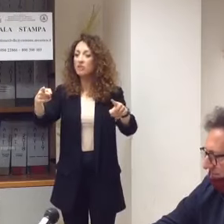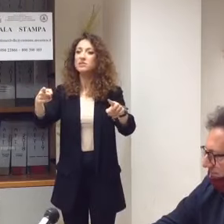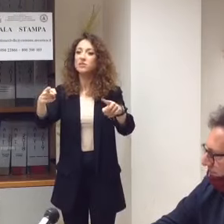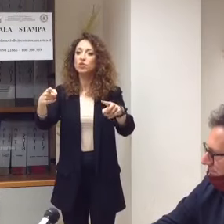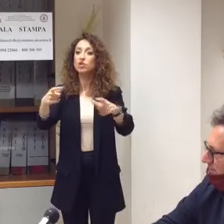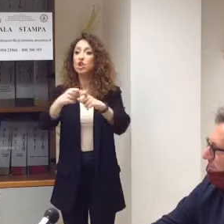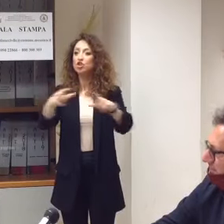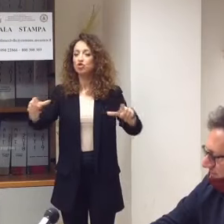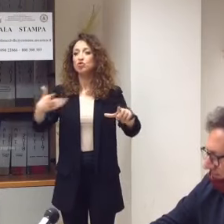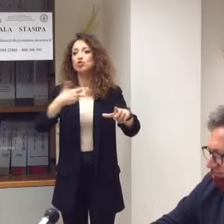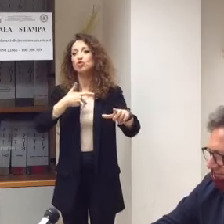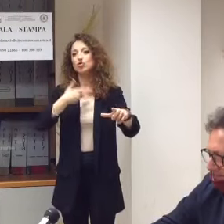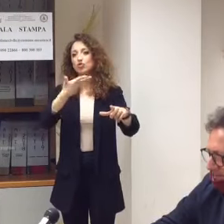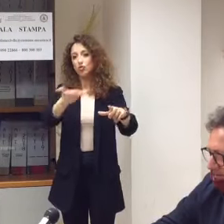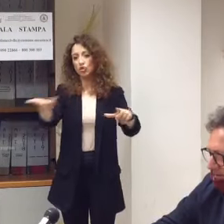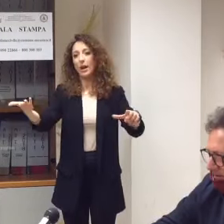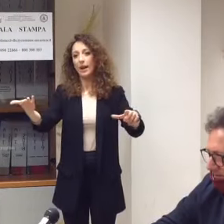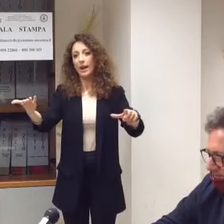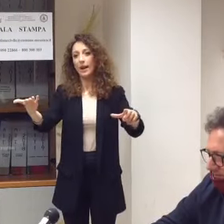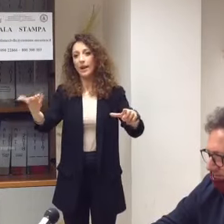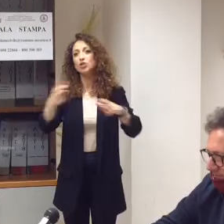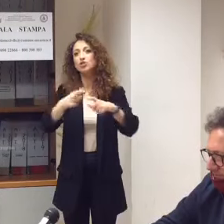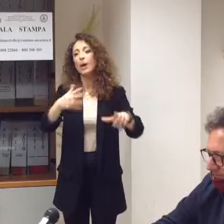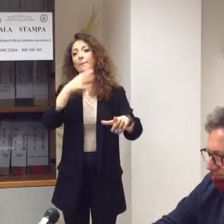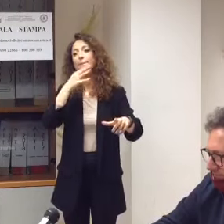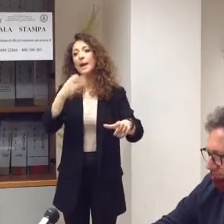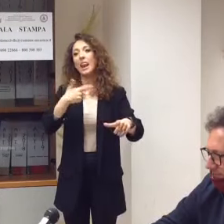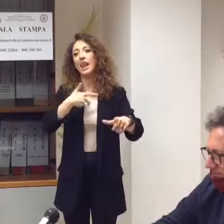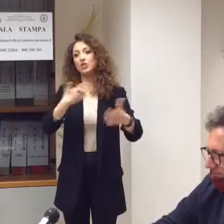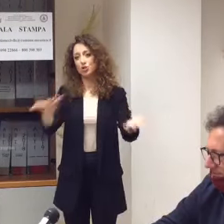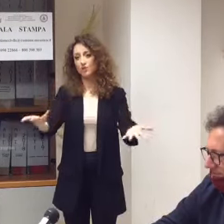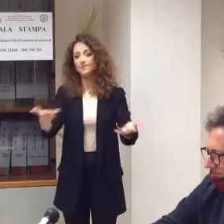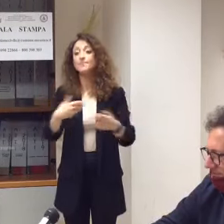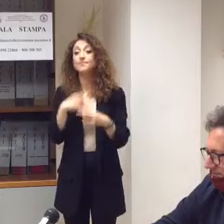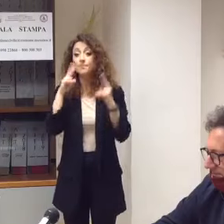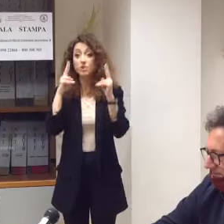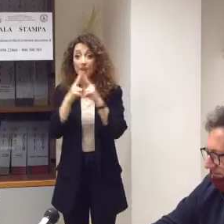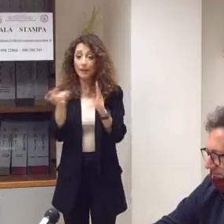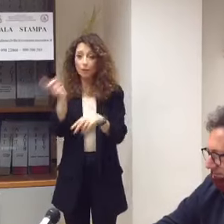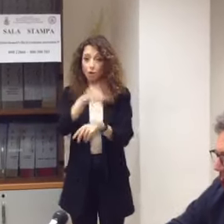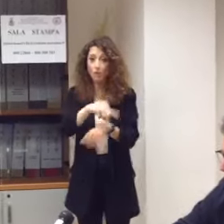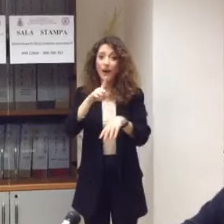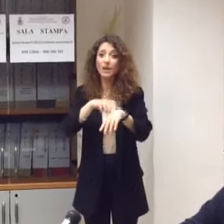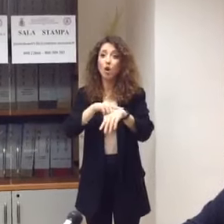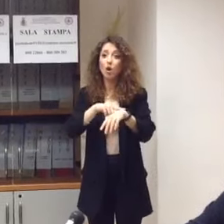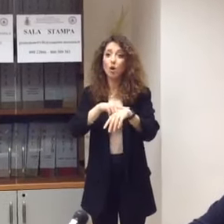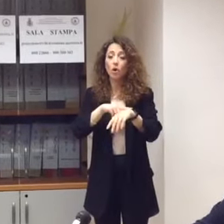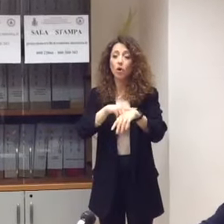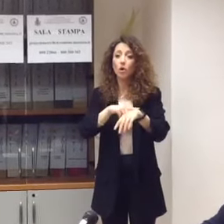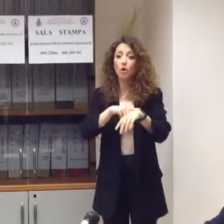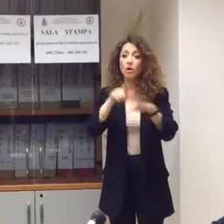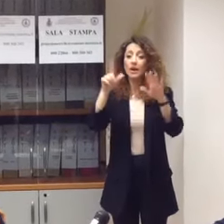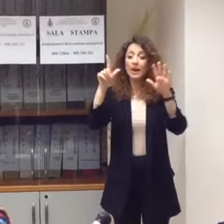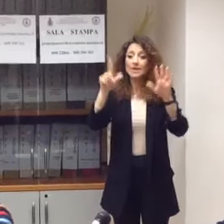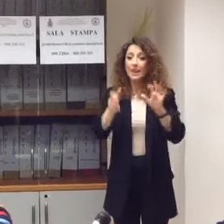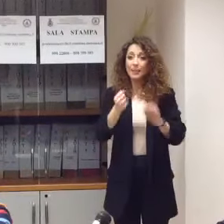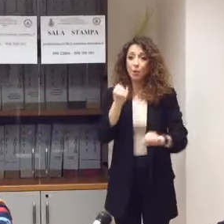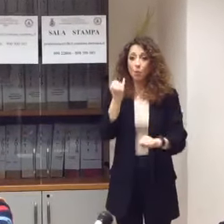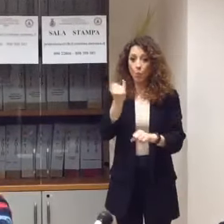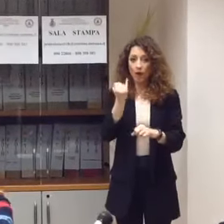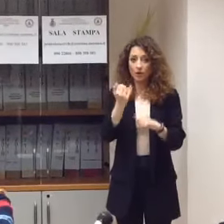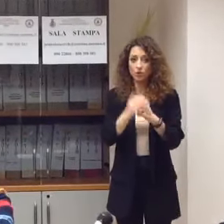la città bella al di là di tutto c'è. Ci vediamo domani alle 18:45.